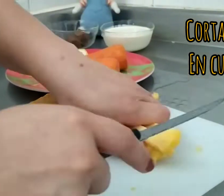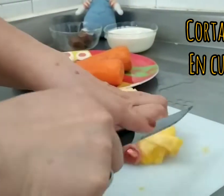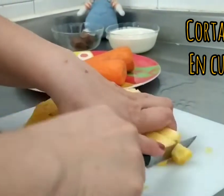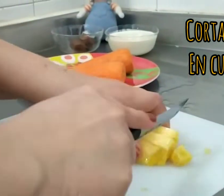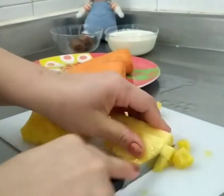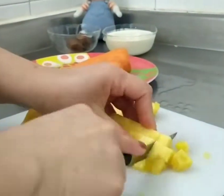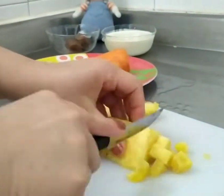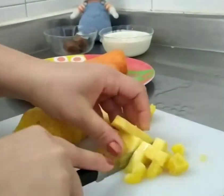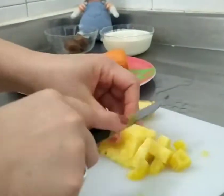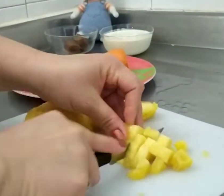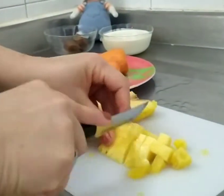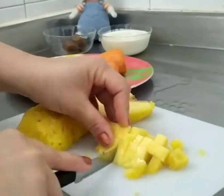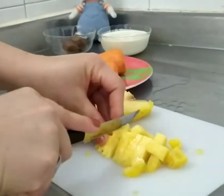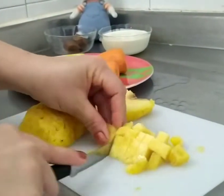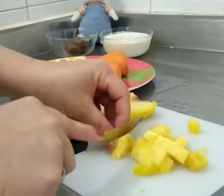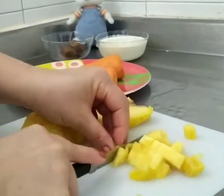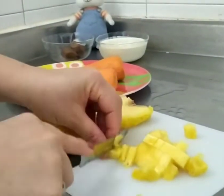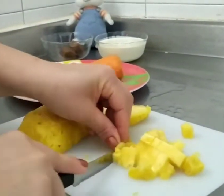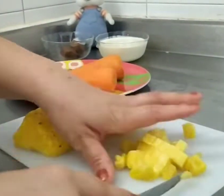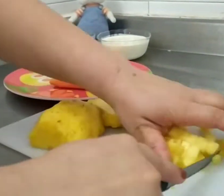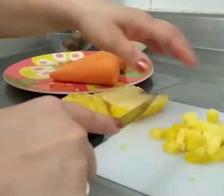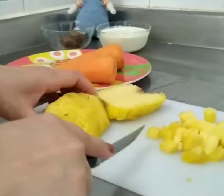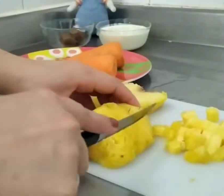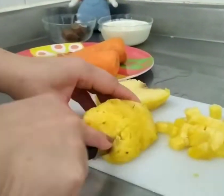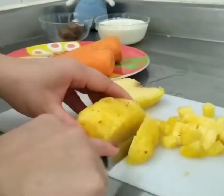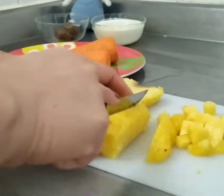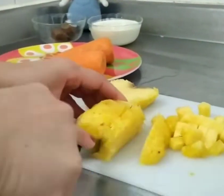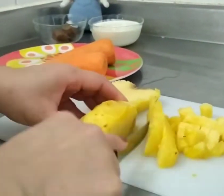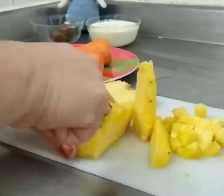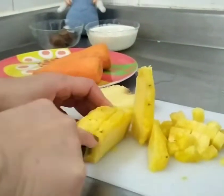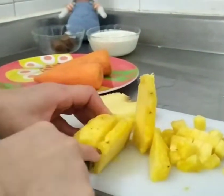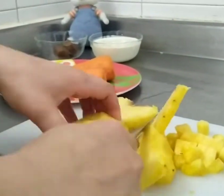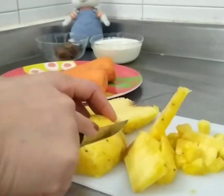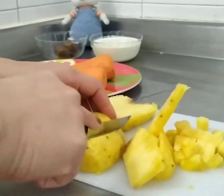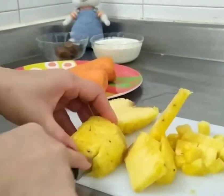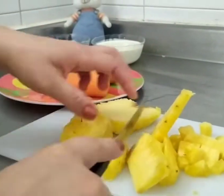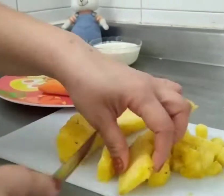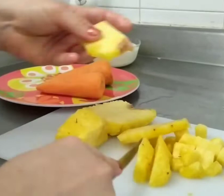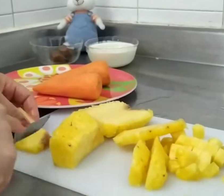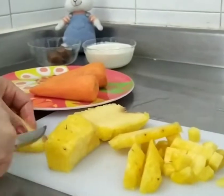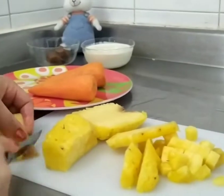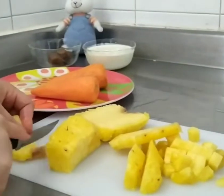Picamos la piña en cuadritos. Uy, mami. Esta es muy rápida.